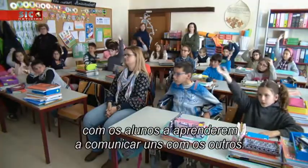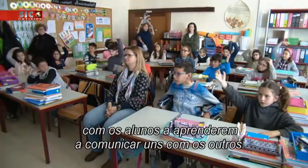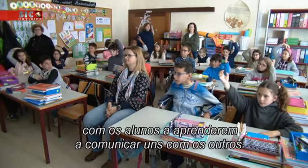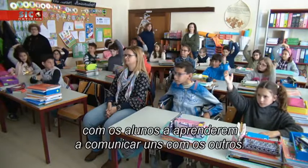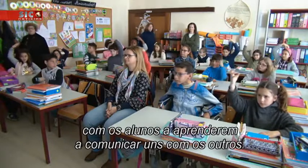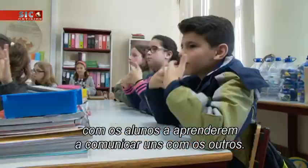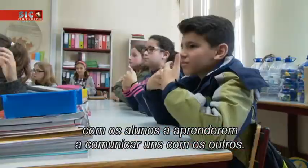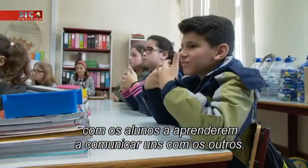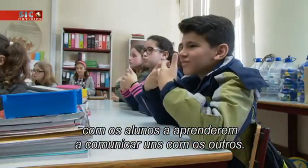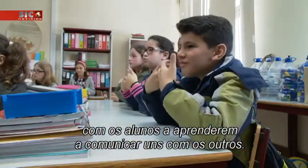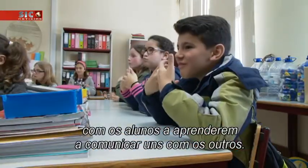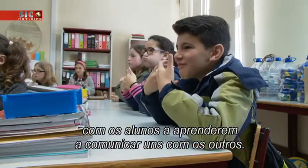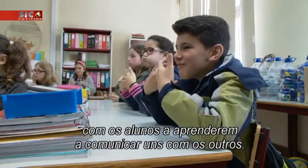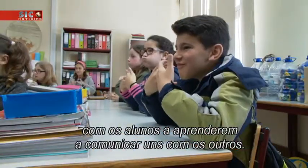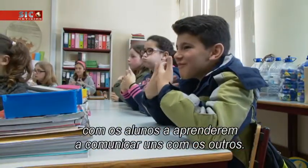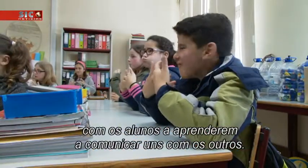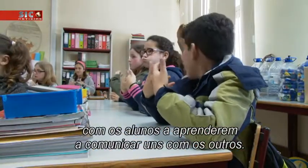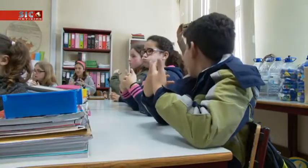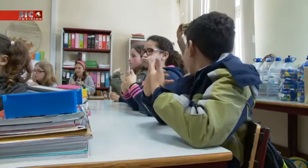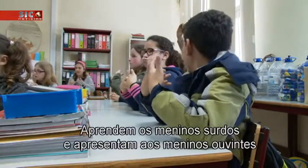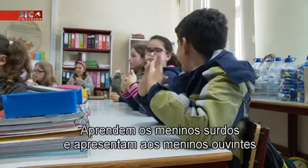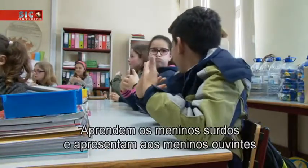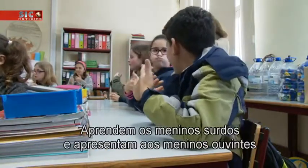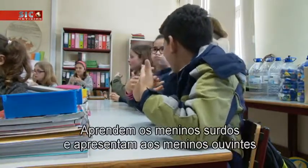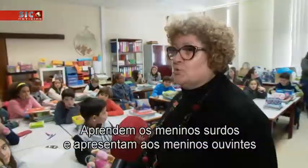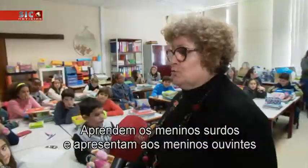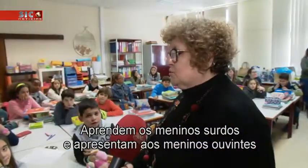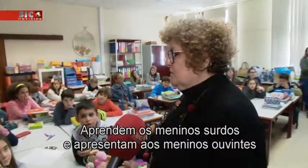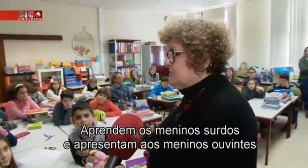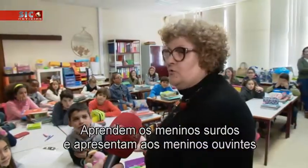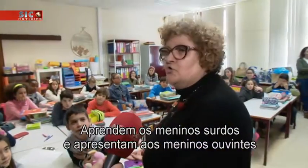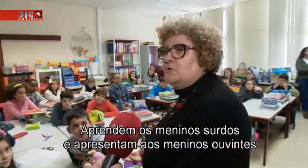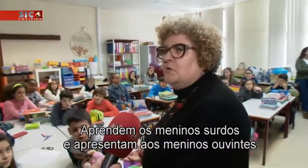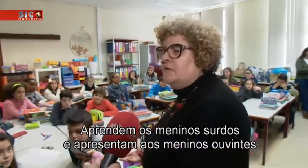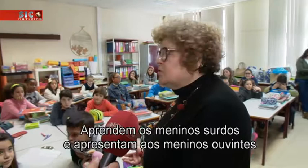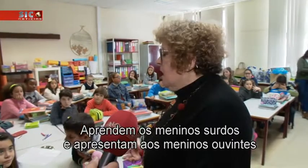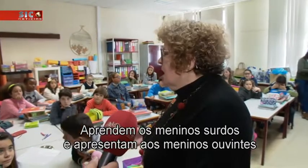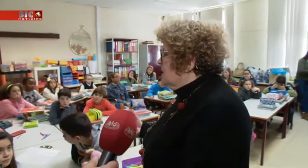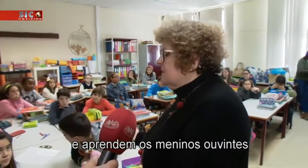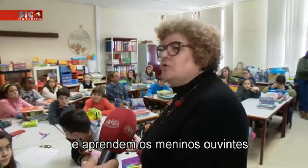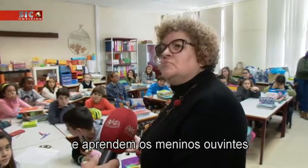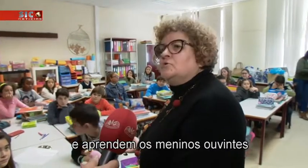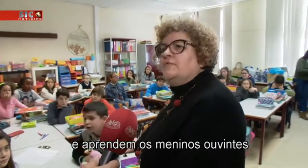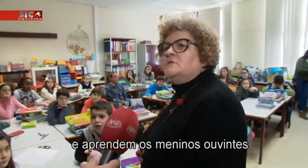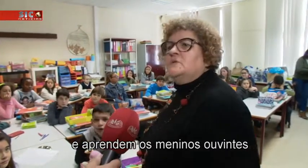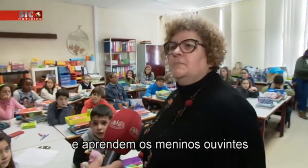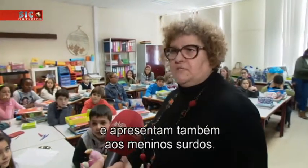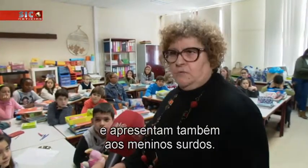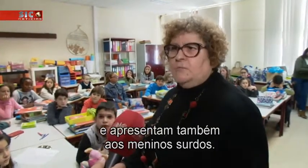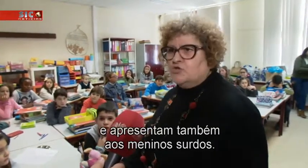aprenderem a comunicar uns com os outros. Aprender aos meninos surdos e apresentam aos meninos ouvintes e aprender aos meninos ouvintes e apresentam também aos